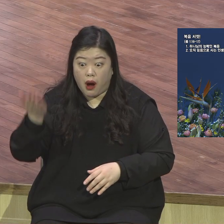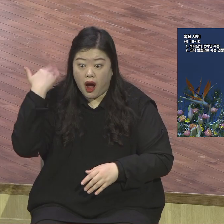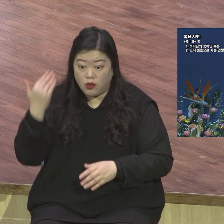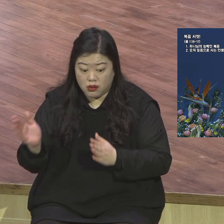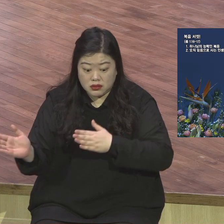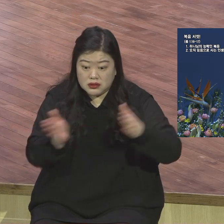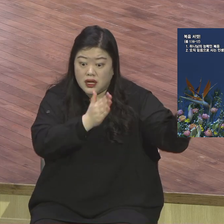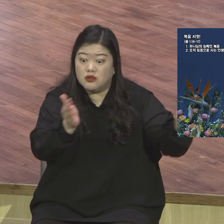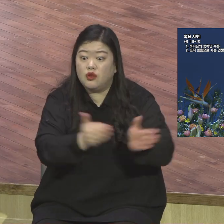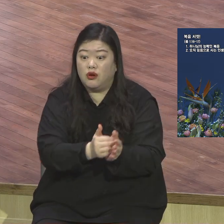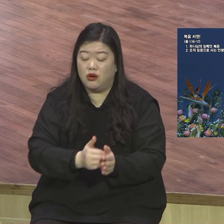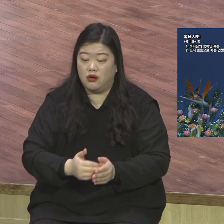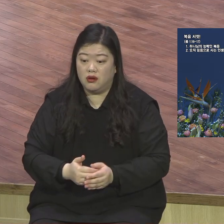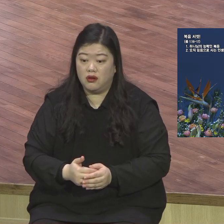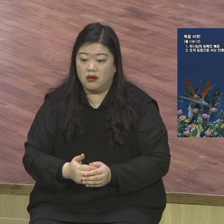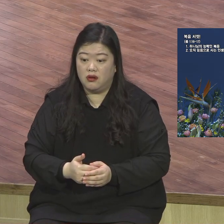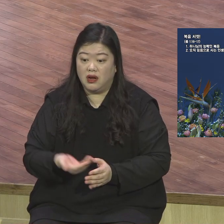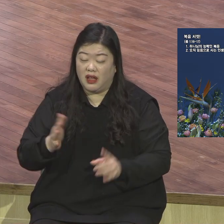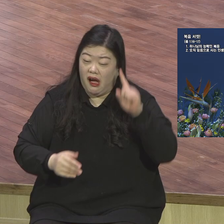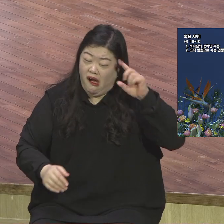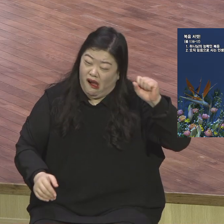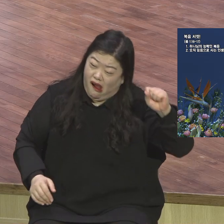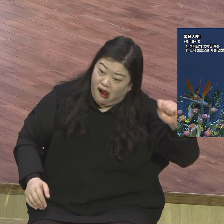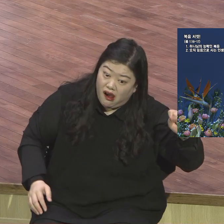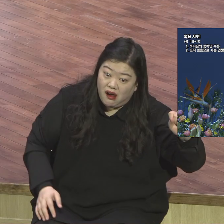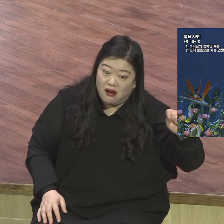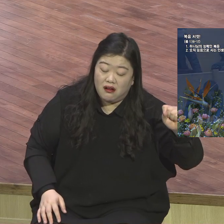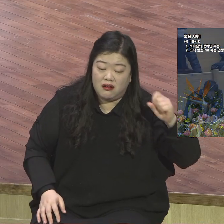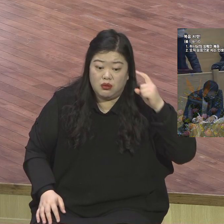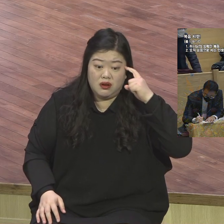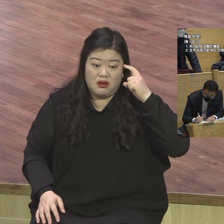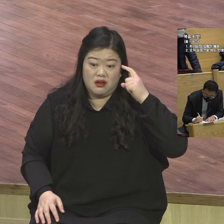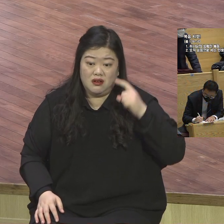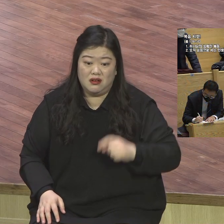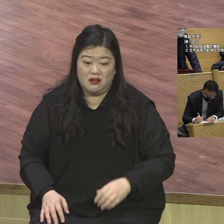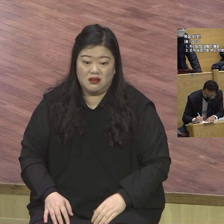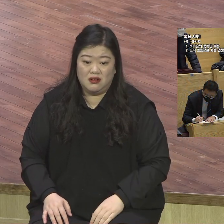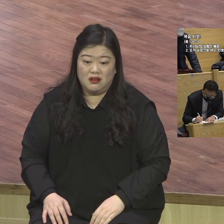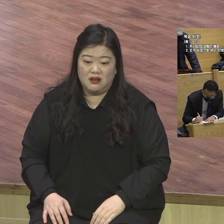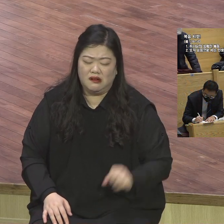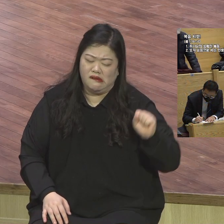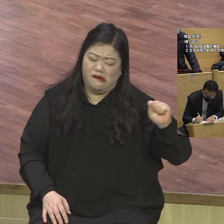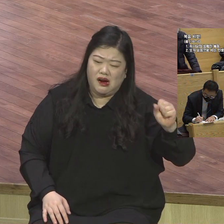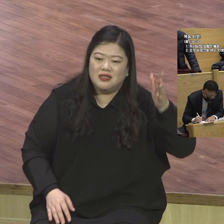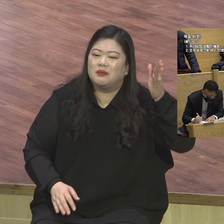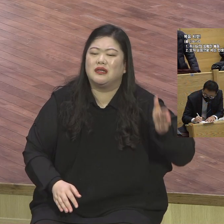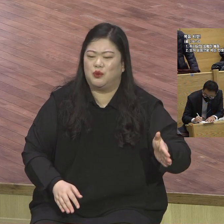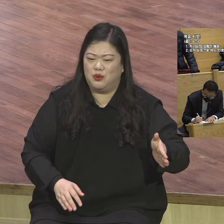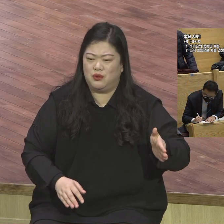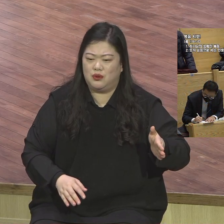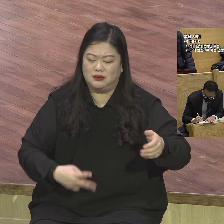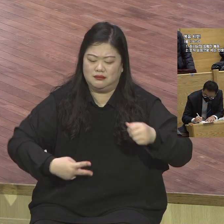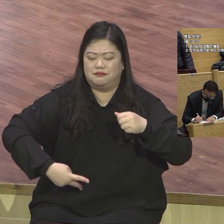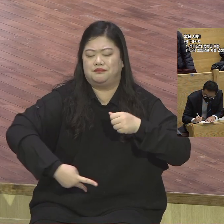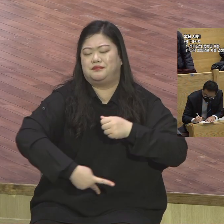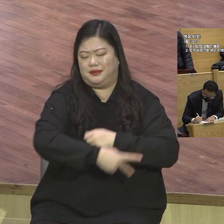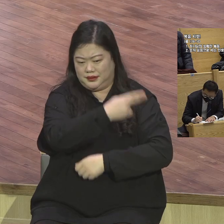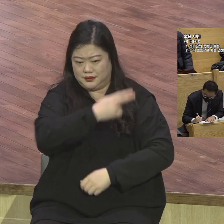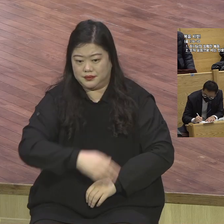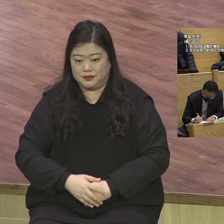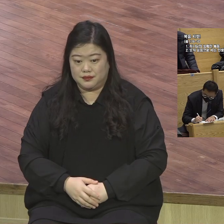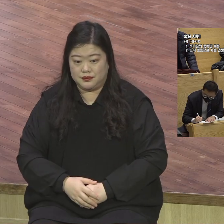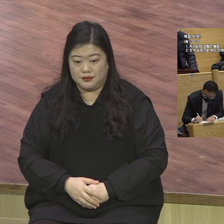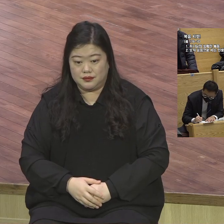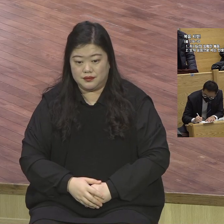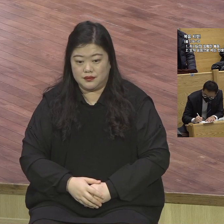우리는 과거에서 완전 자유함을 얻으시기 바랍니다. 나는 죽었어. 내가 예수 믿는